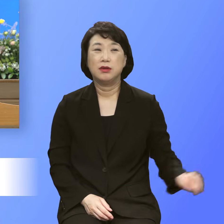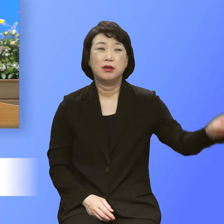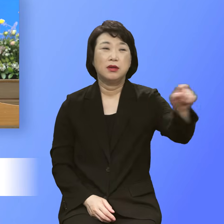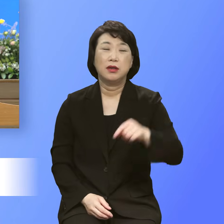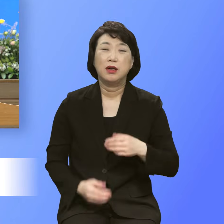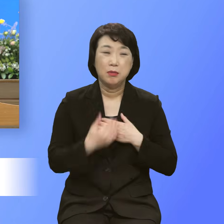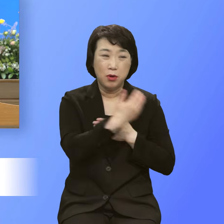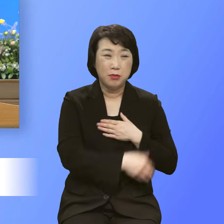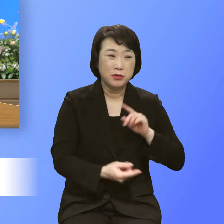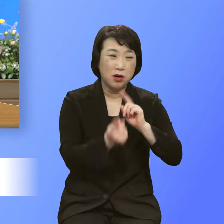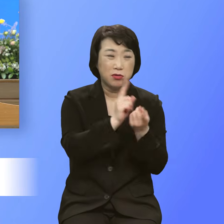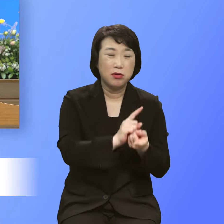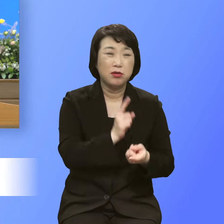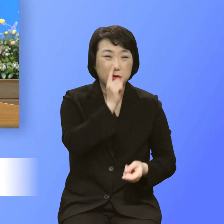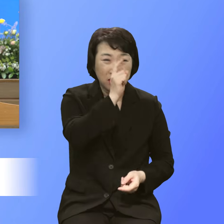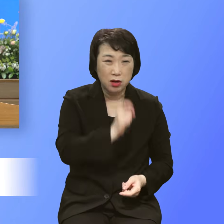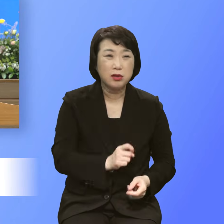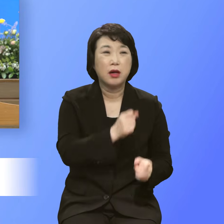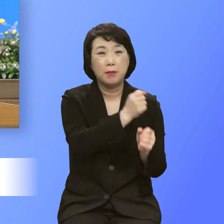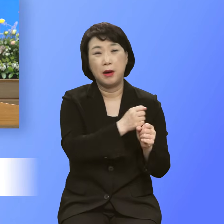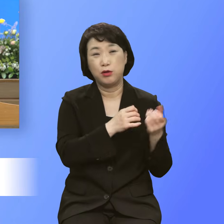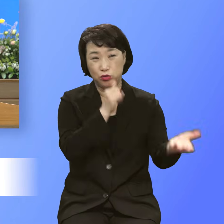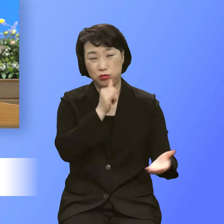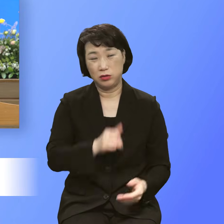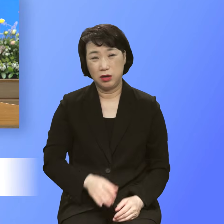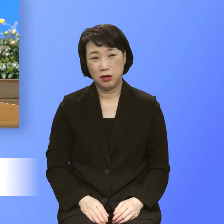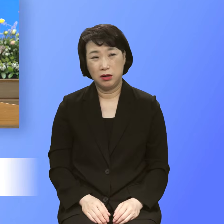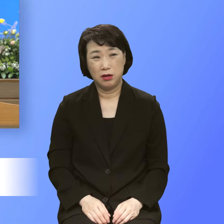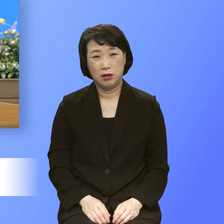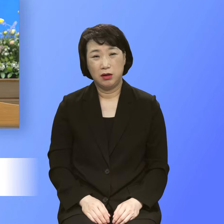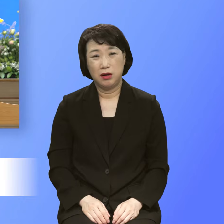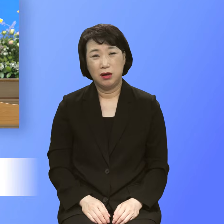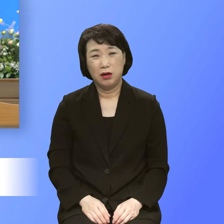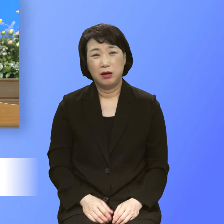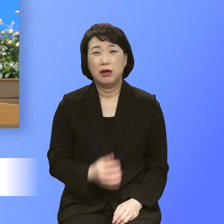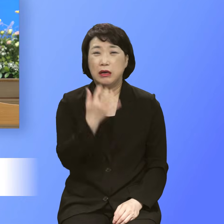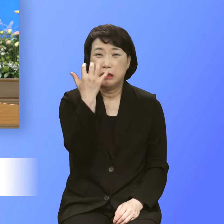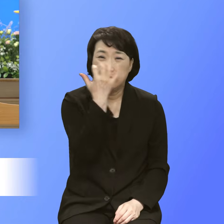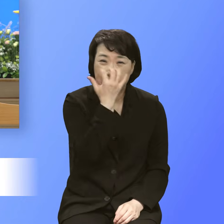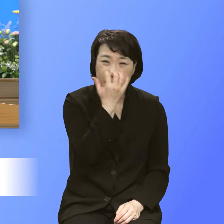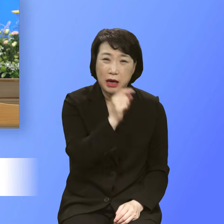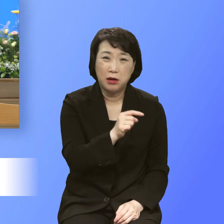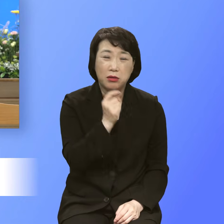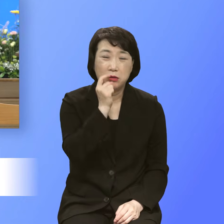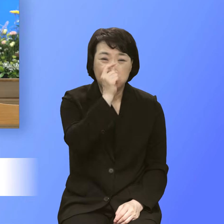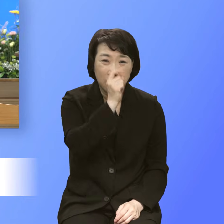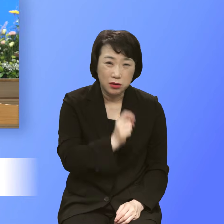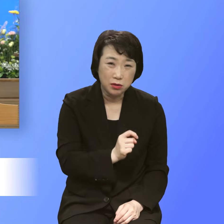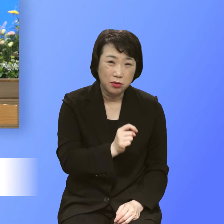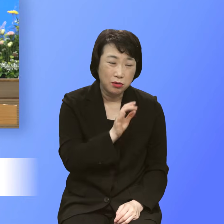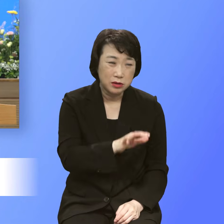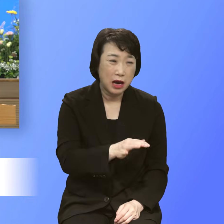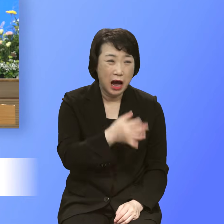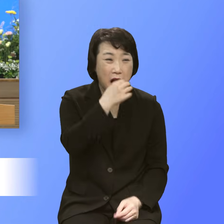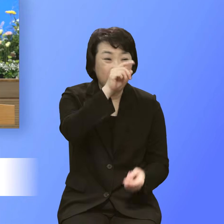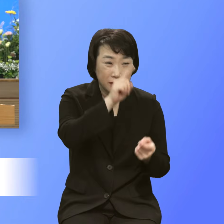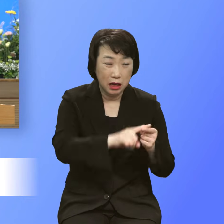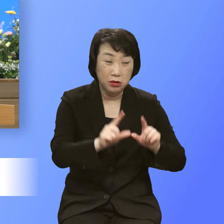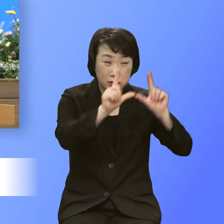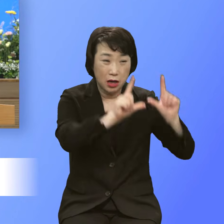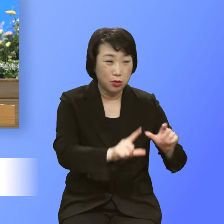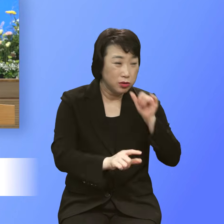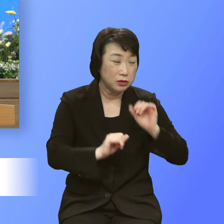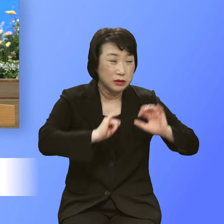몸을 서로 욕되게 했대. 응? 음란하고 부정하고 정욕적으로